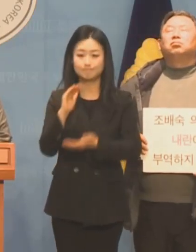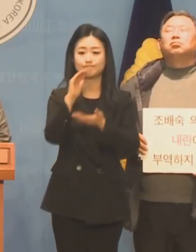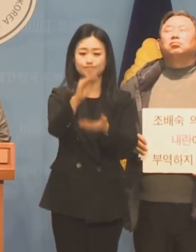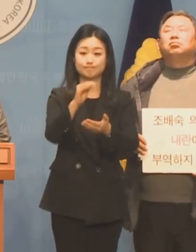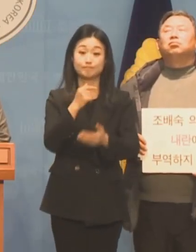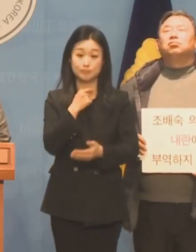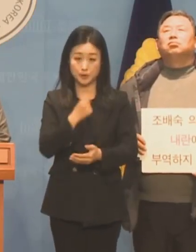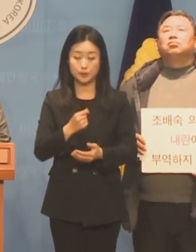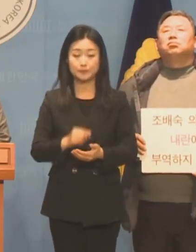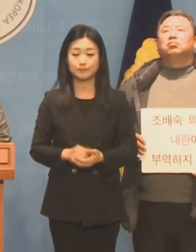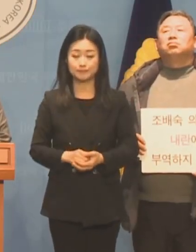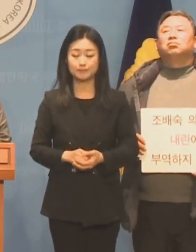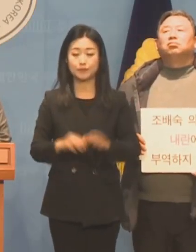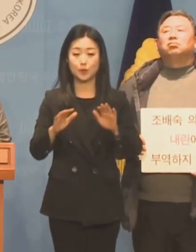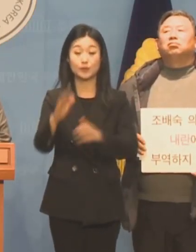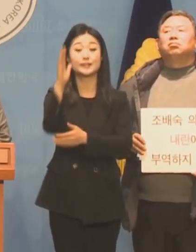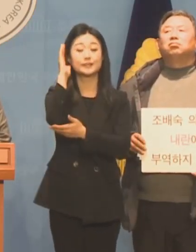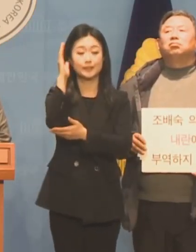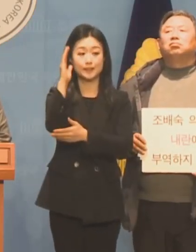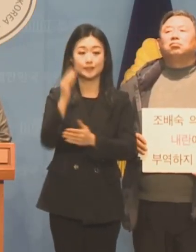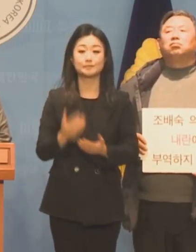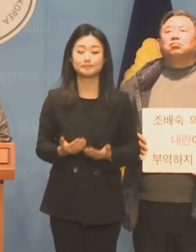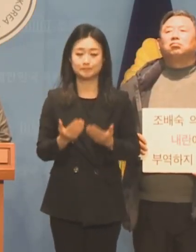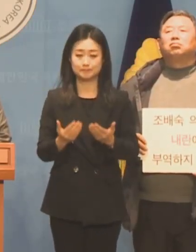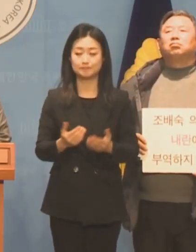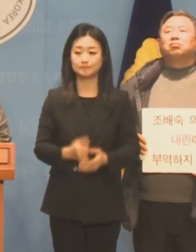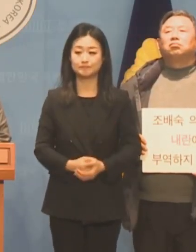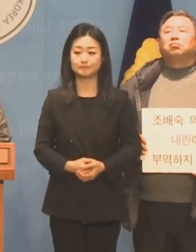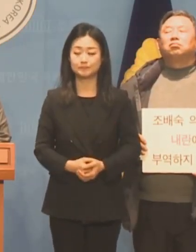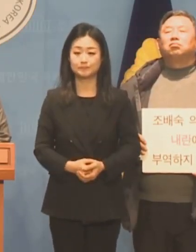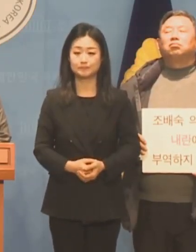오늘 그것을 모아서 기자회견하기 위해서 이 자리에 왔습니다.